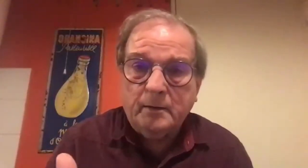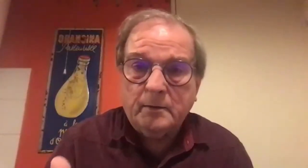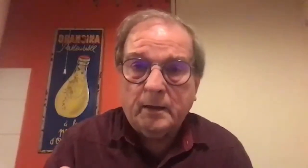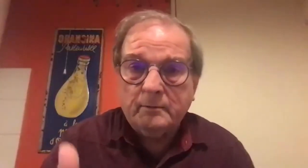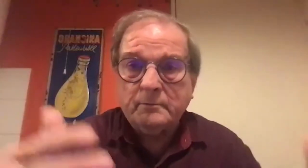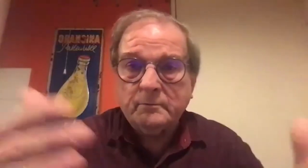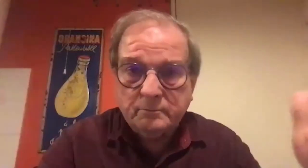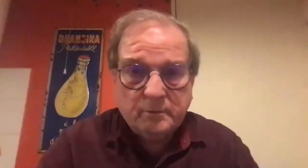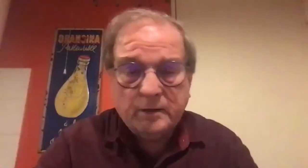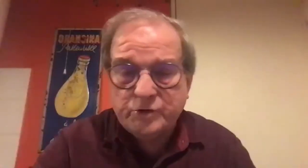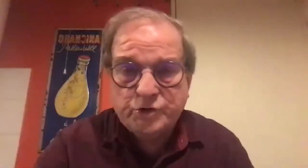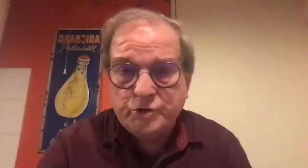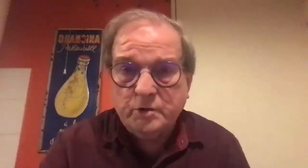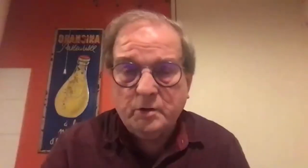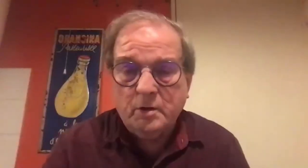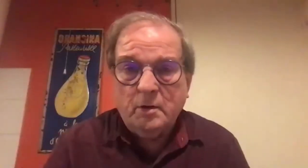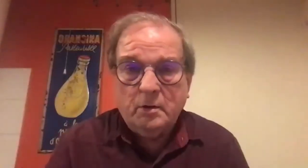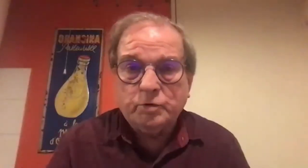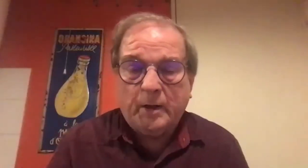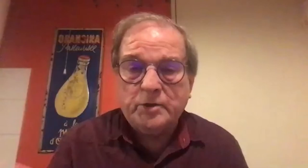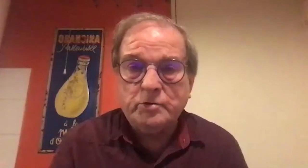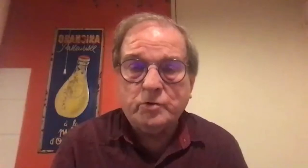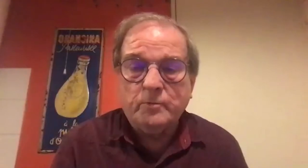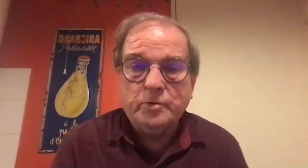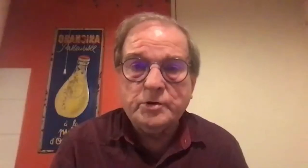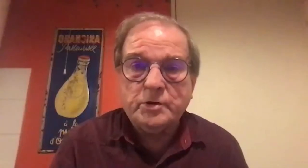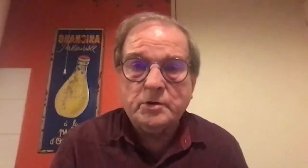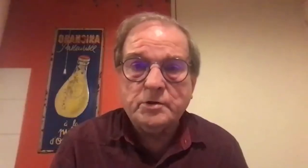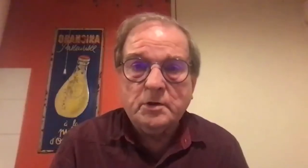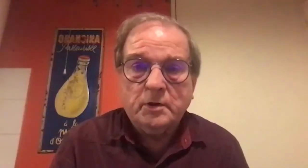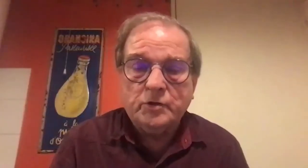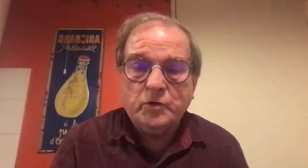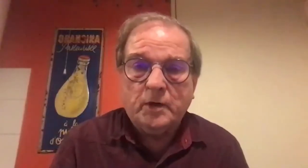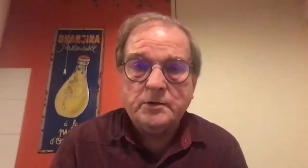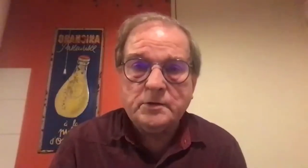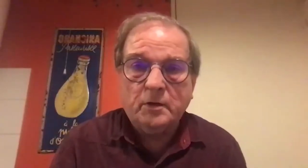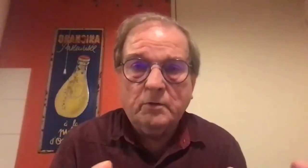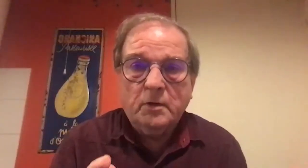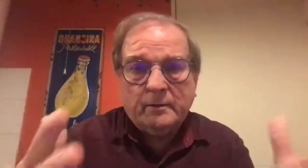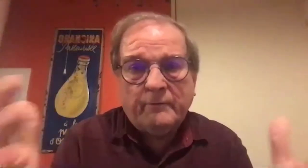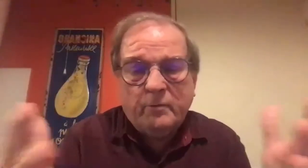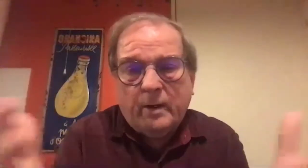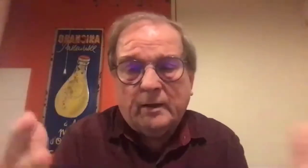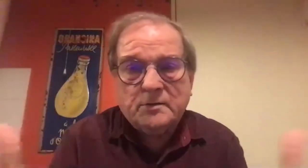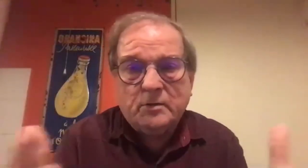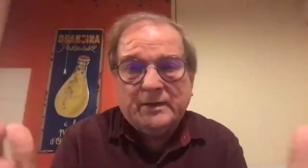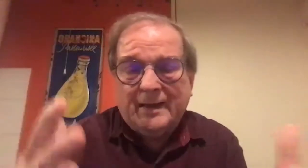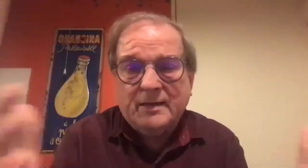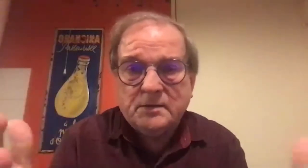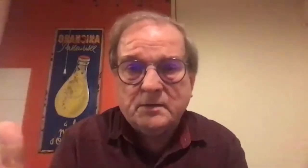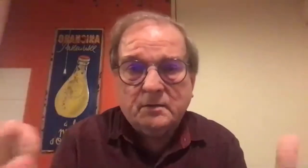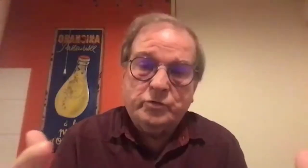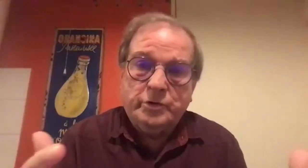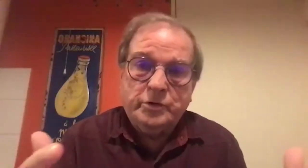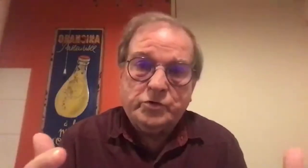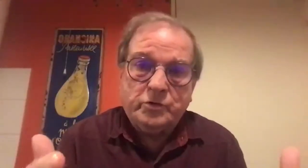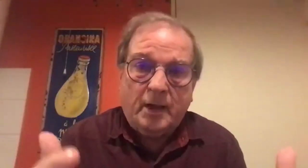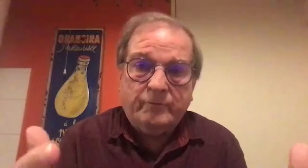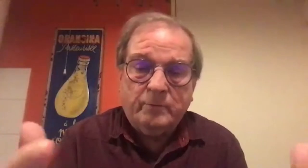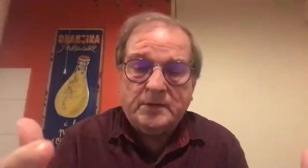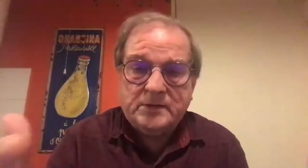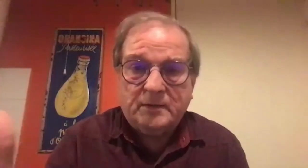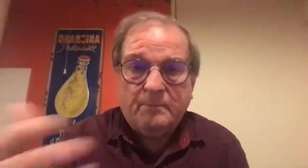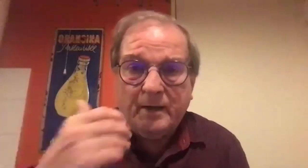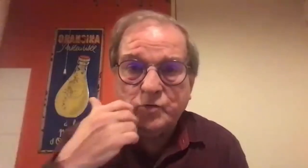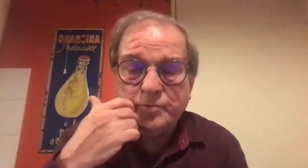para assistir os partidos comunistas nacionais. Então, havia uma relação intensa e isso